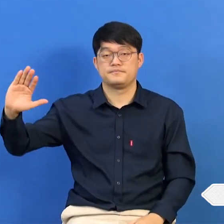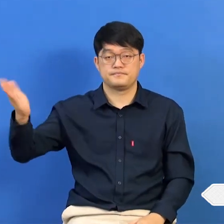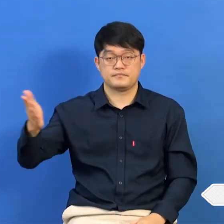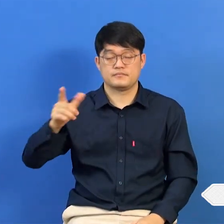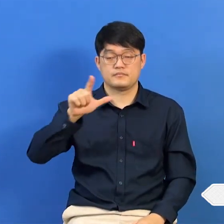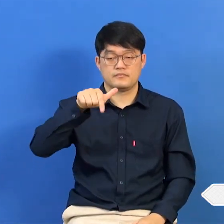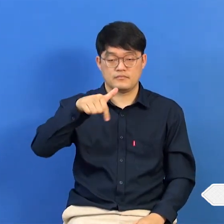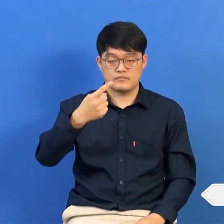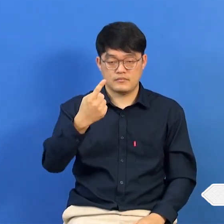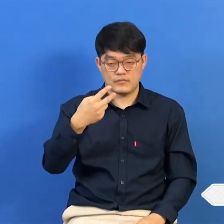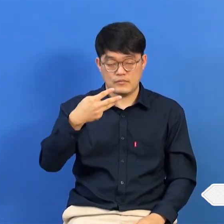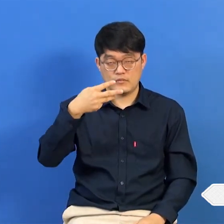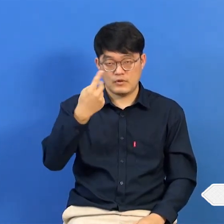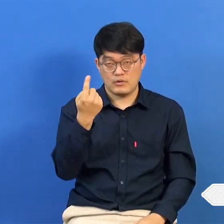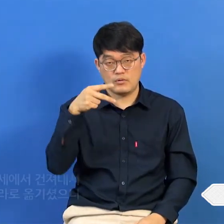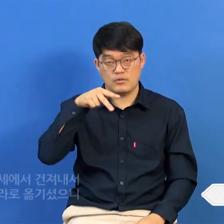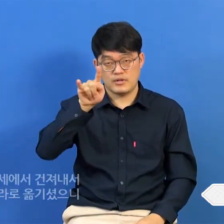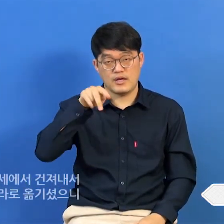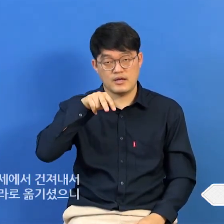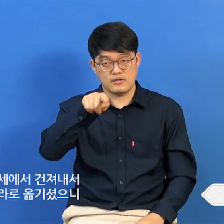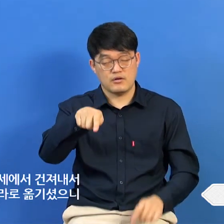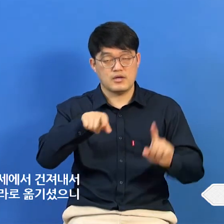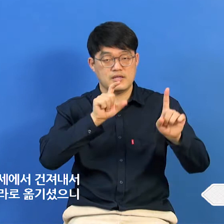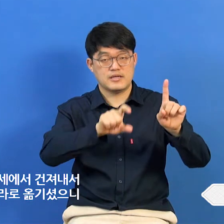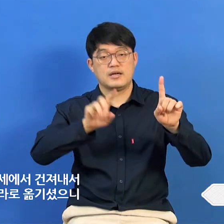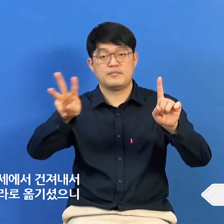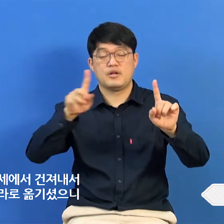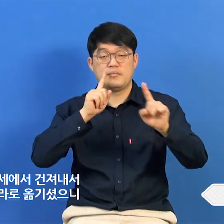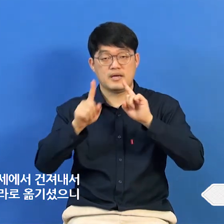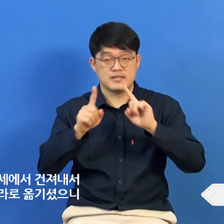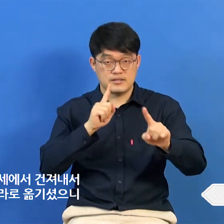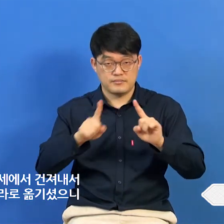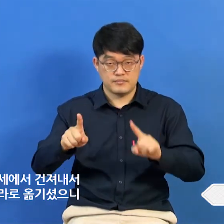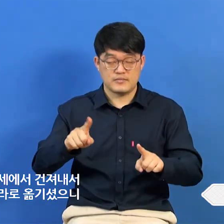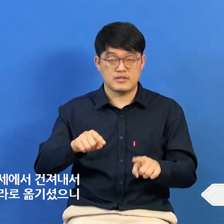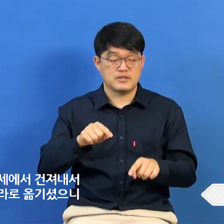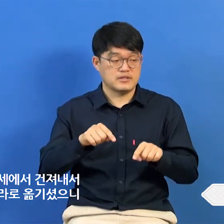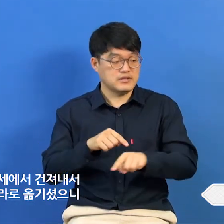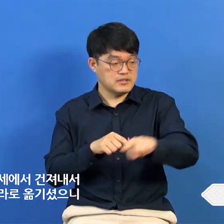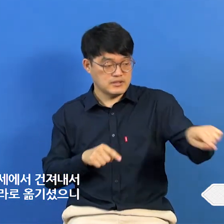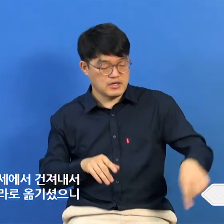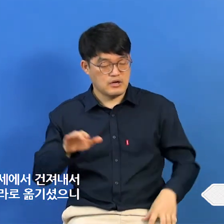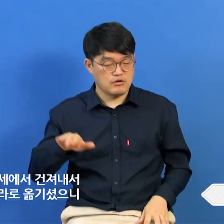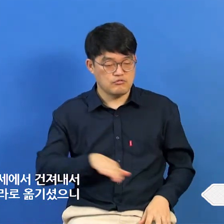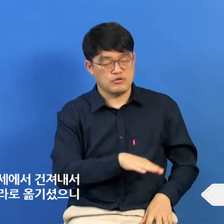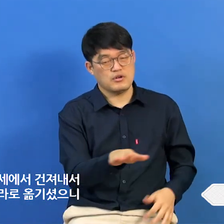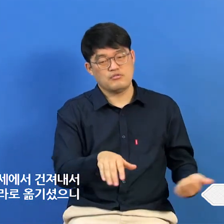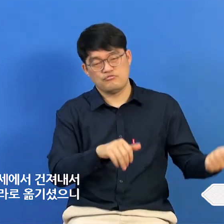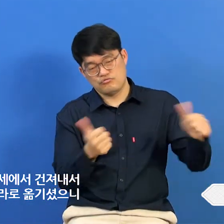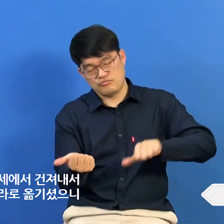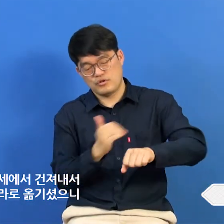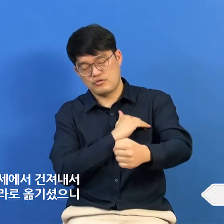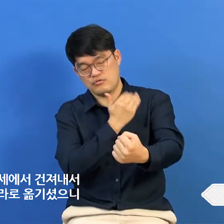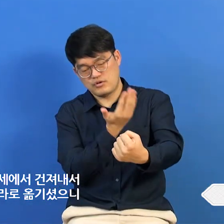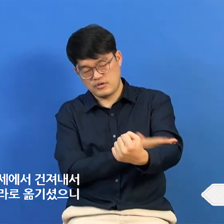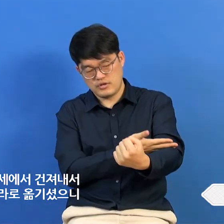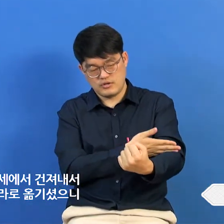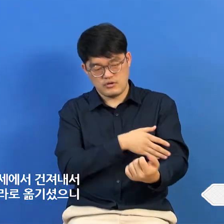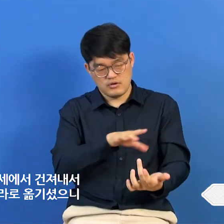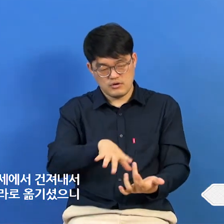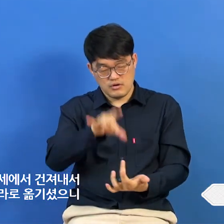골로새서 1장 13절에 그가 우리를 흑암의 권세에서 건져내사 그의 사랑의 아들의